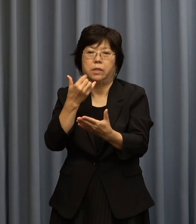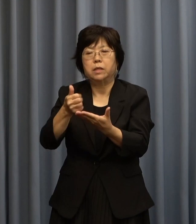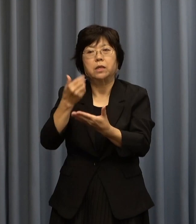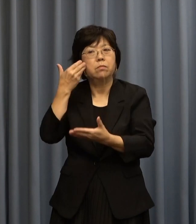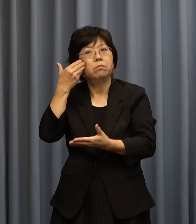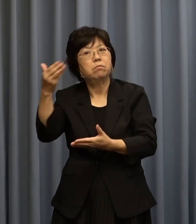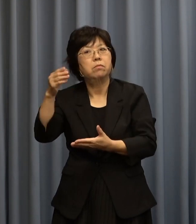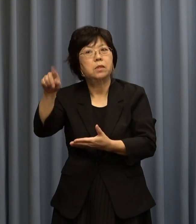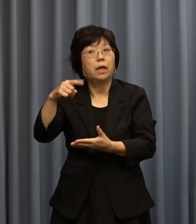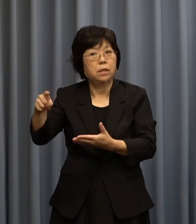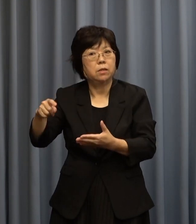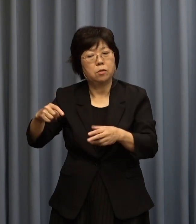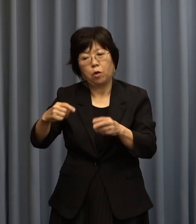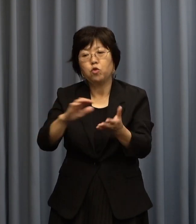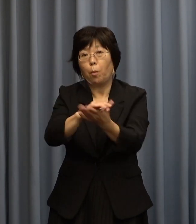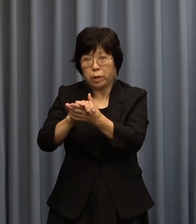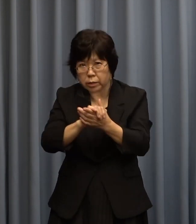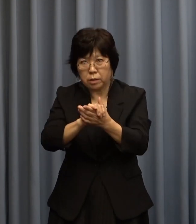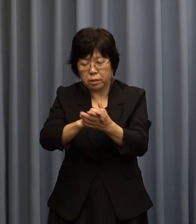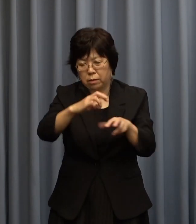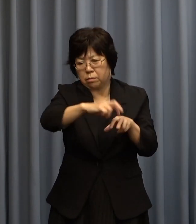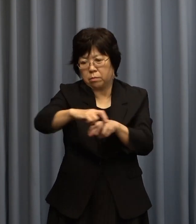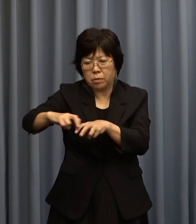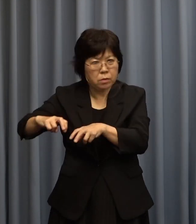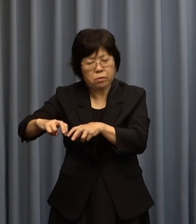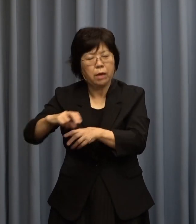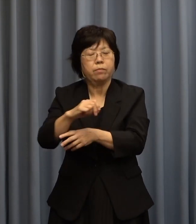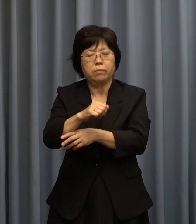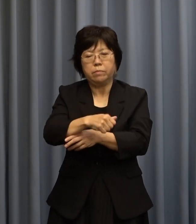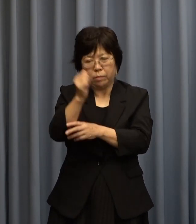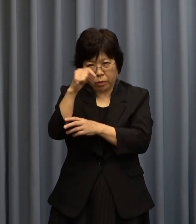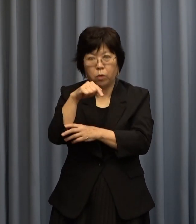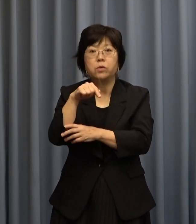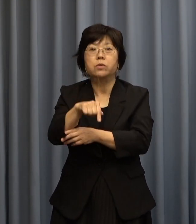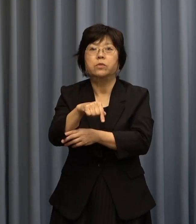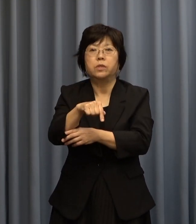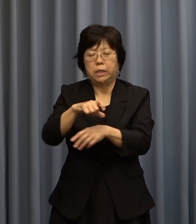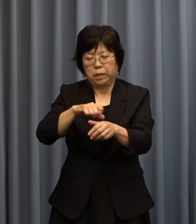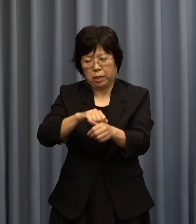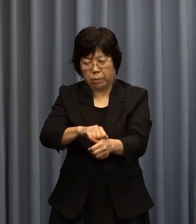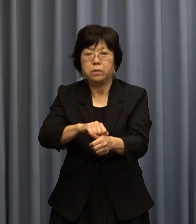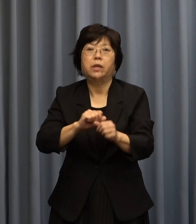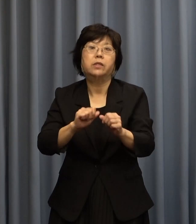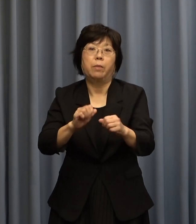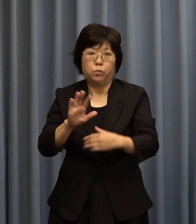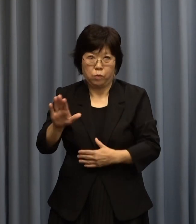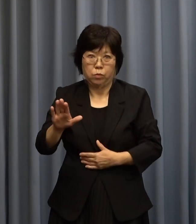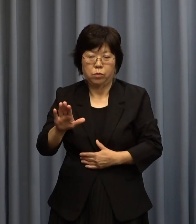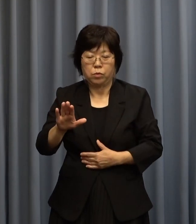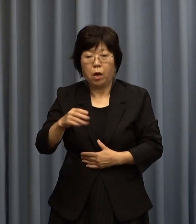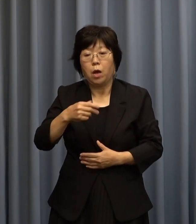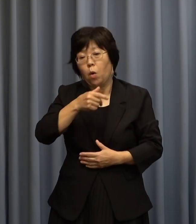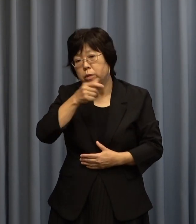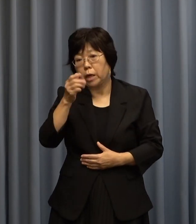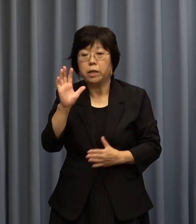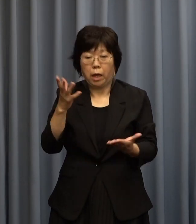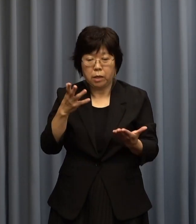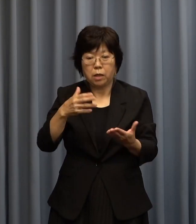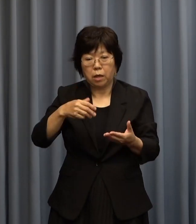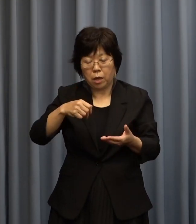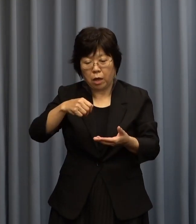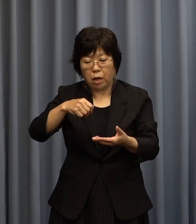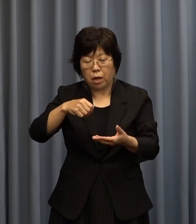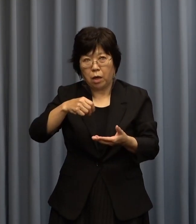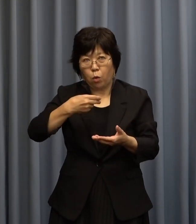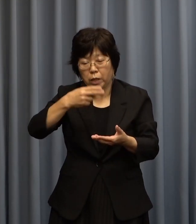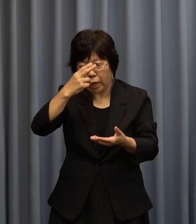くともそういったその措置が飲食店においても行われています。お酒の提供があるなしに関わらずですね、そういったすみません、お